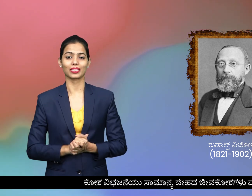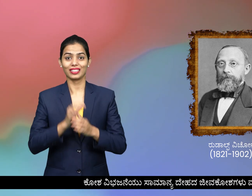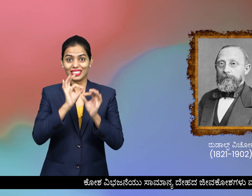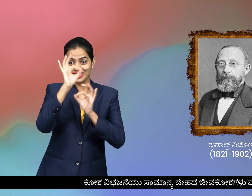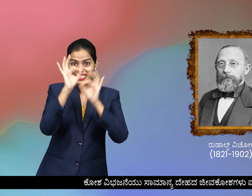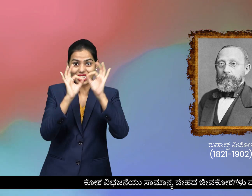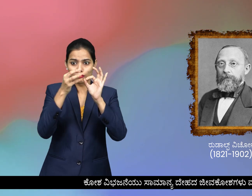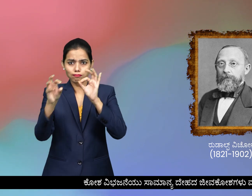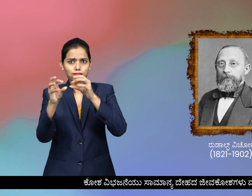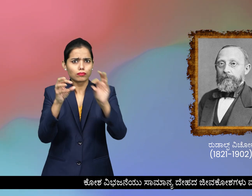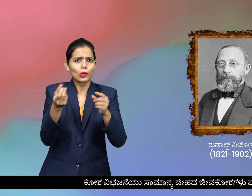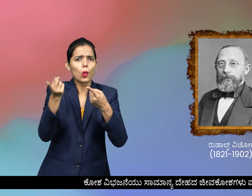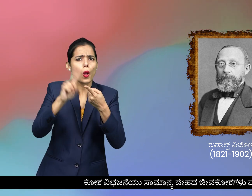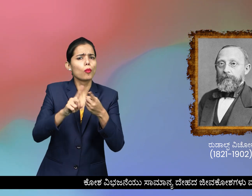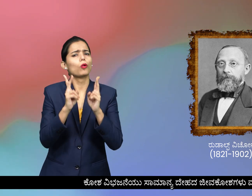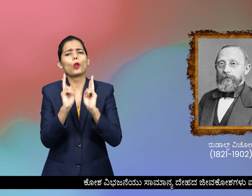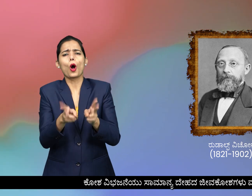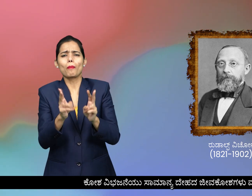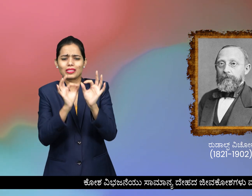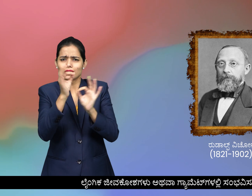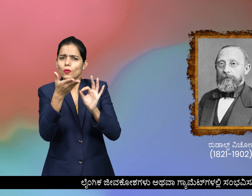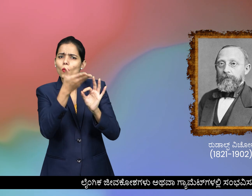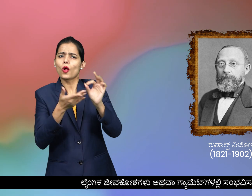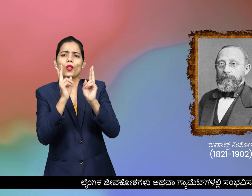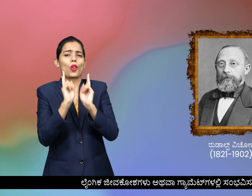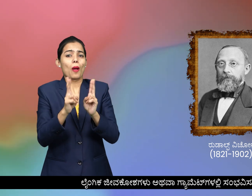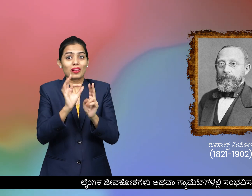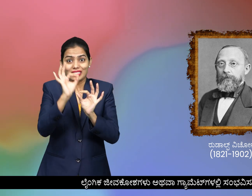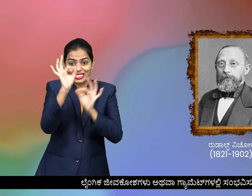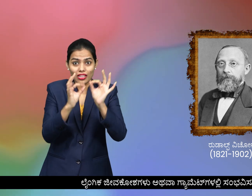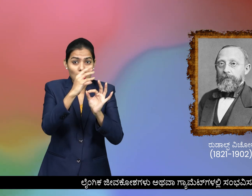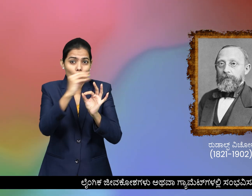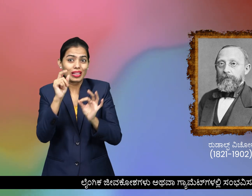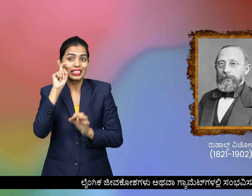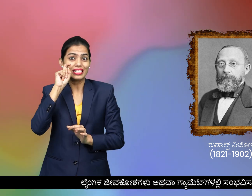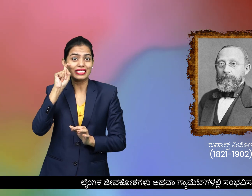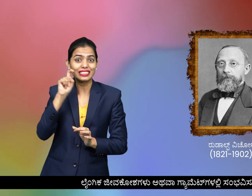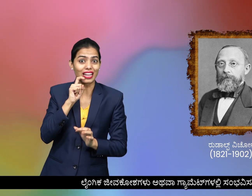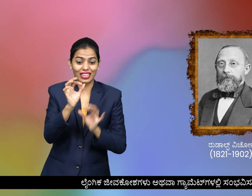ಕೋಶ ವಿಭಜನೆಯು ಸಾಮಾನ್ಯ ದೇಹದ ಜೀವಕೋಶಗಳು ಮತ್ತು ಲೈಂಗಿಕ ಜೀವಕೋಶಗಳು ಅಥವಾ ಗ್ಯಾಮೆಟ್ಗಳಲ್ಲಿ ಸಂಭವಿಸುತ್ತದೆ.